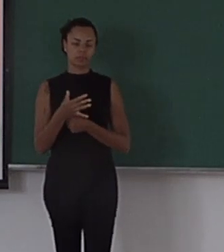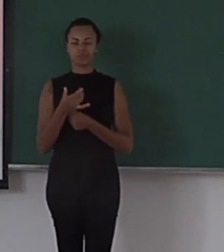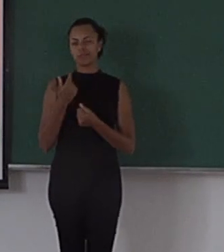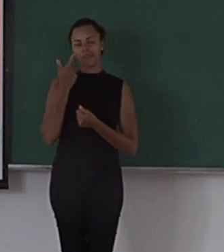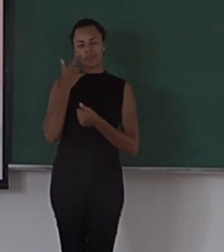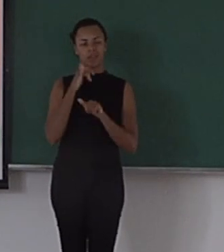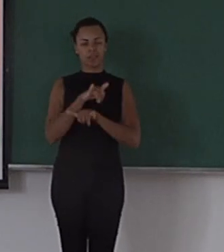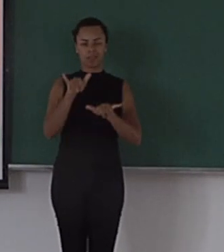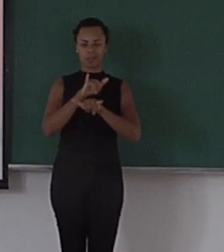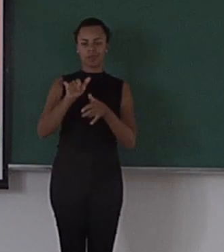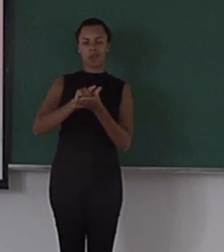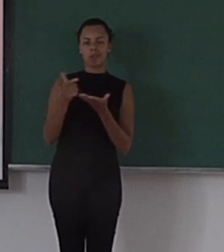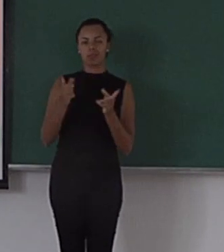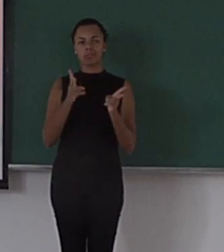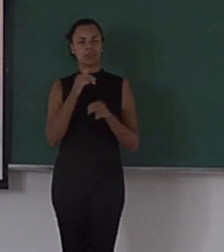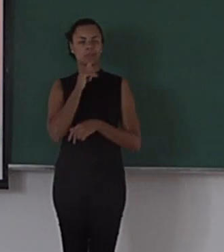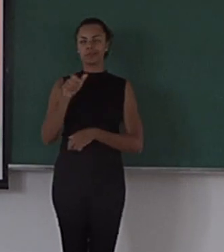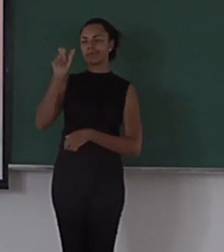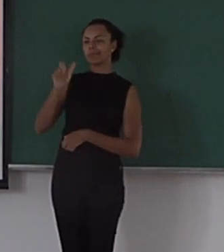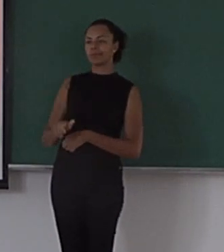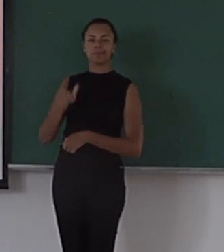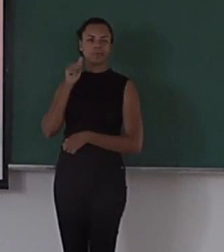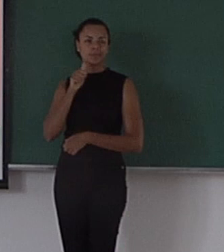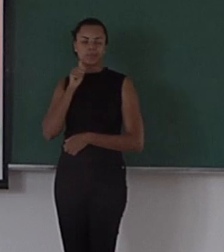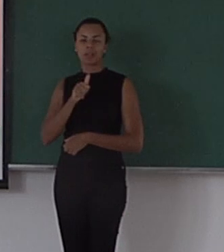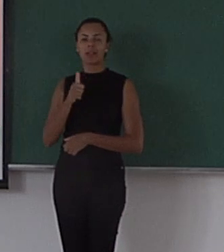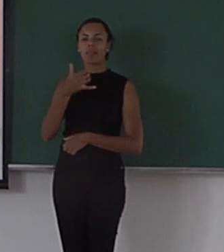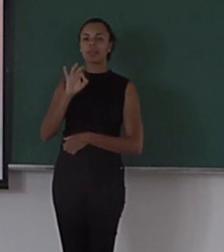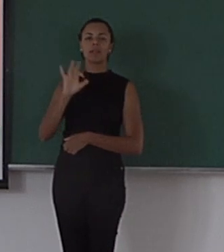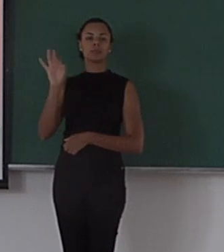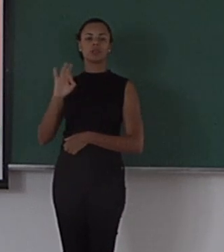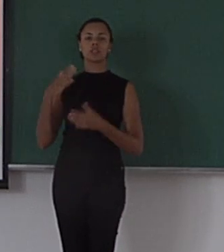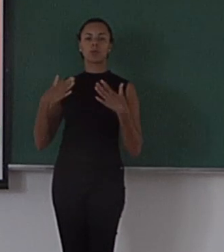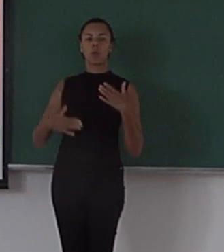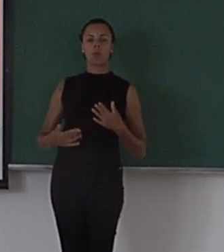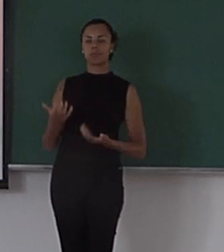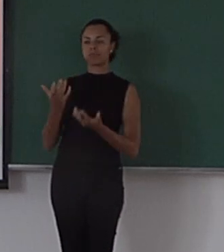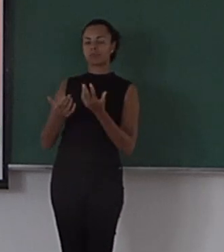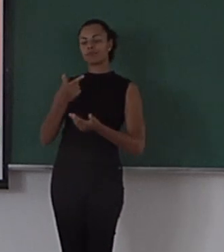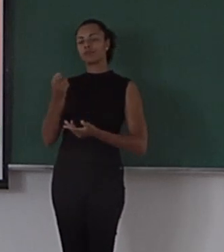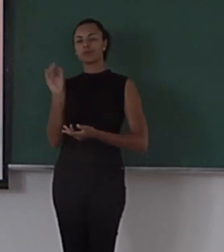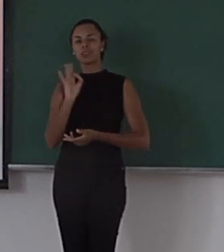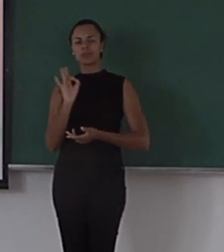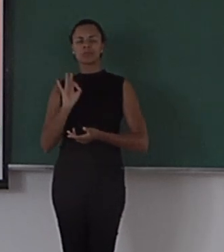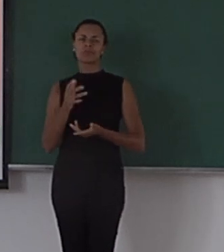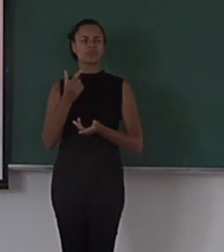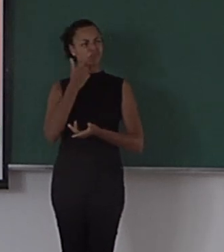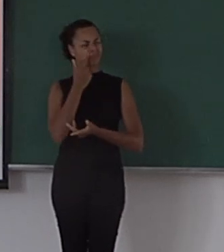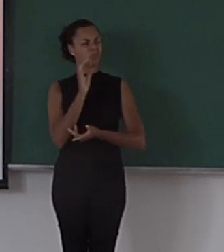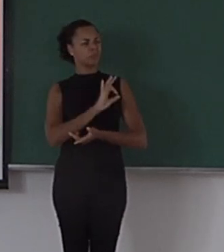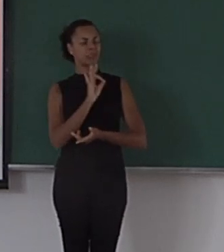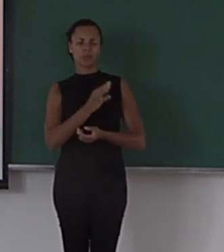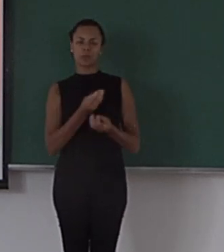mídias sempre a gente escuta falar assim, ah, Dona Maria e tal, teve 10% da superfície corporal queimada, 20%. Vamos pensar, como é que